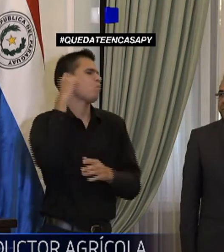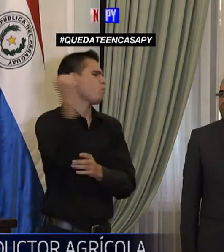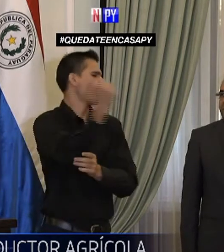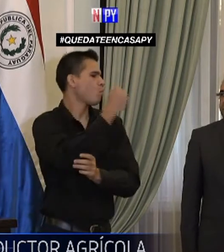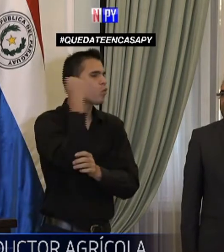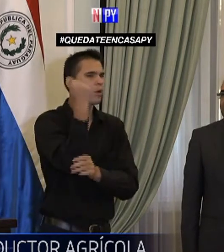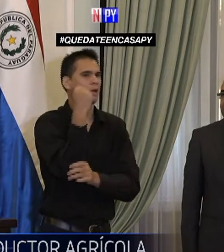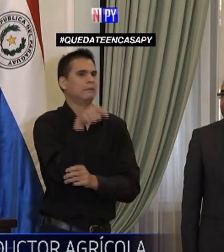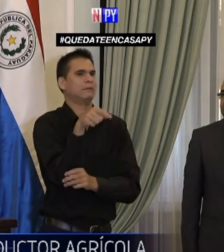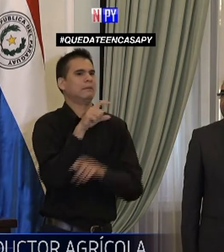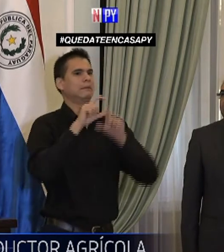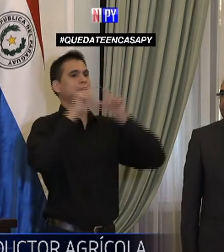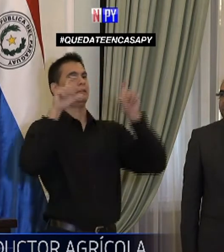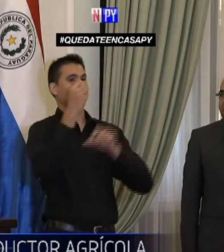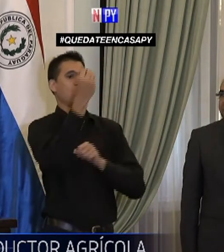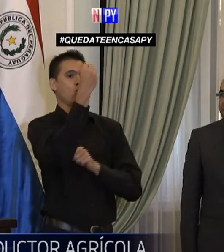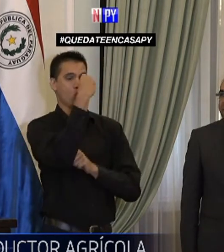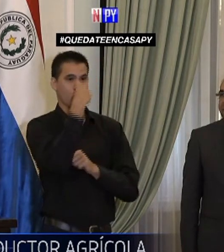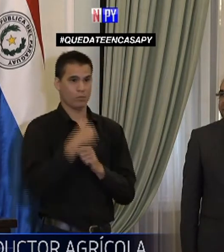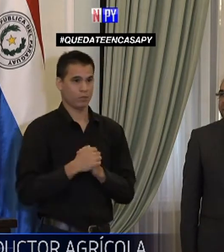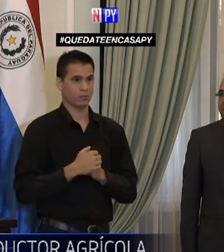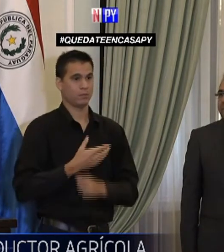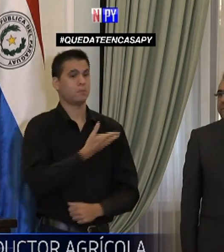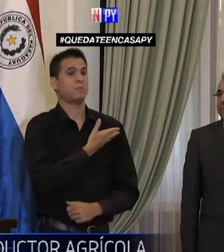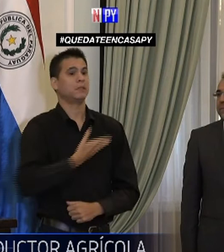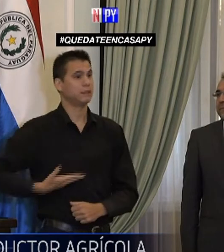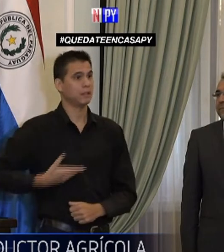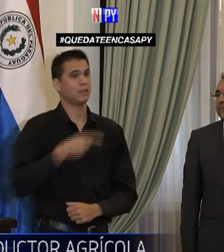El presidente obviamente tomó